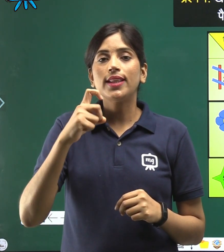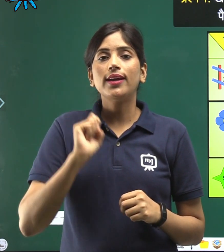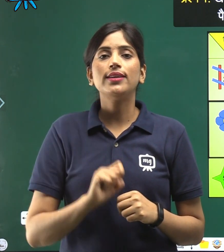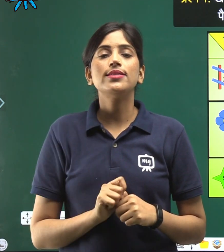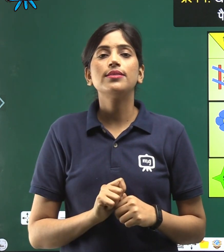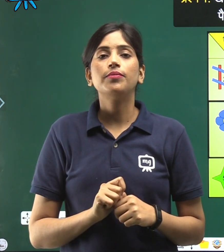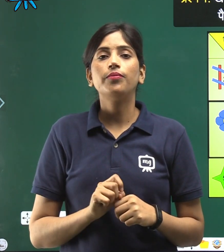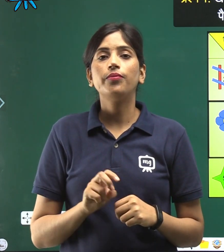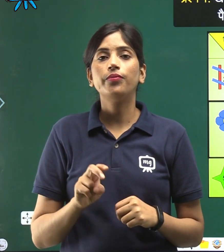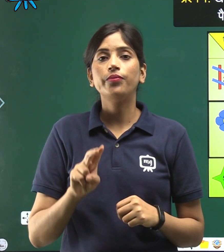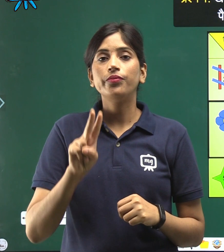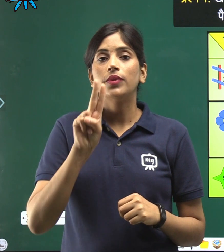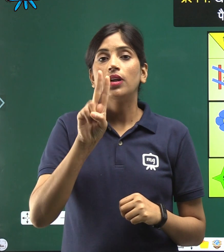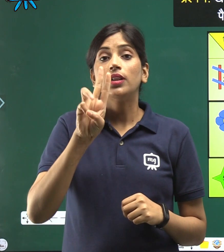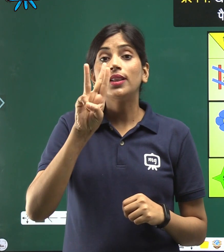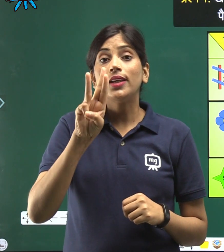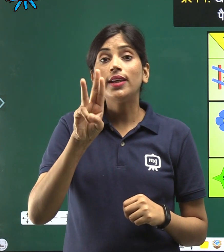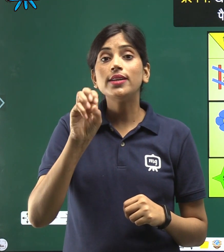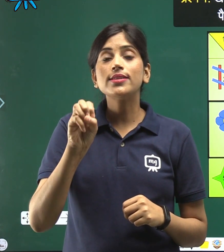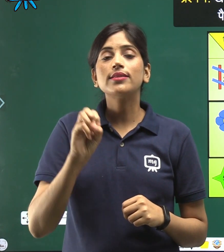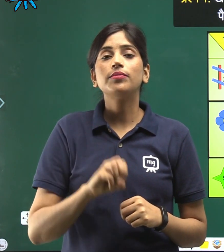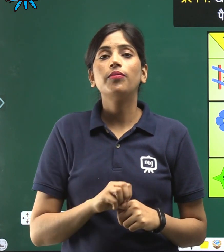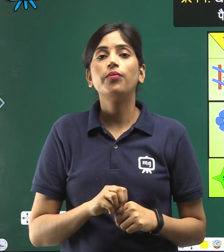27 30